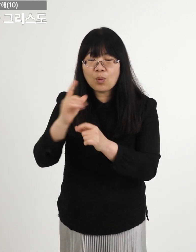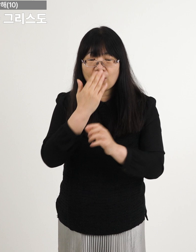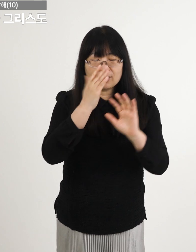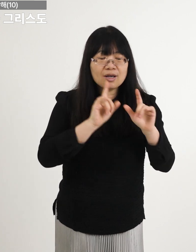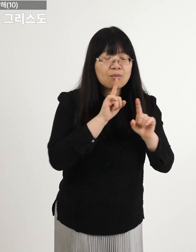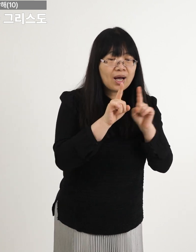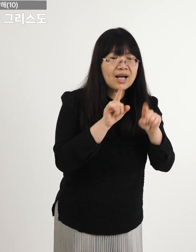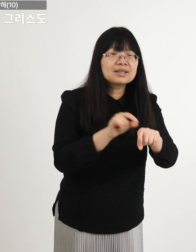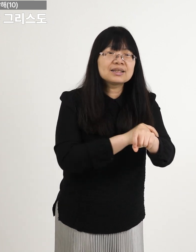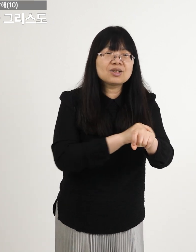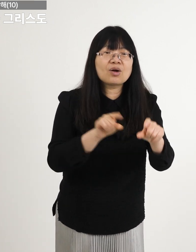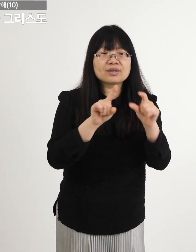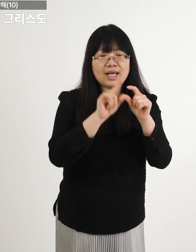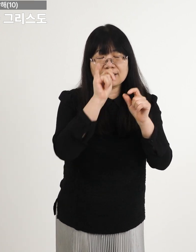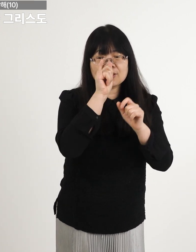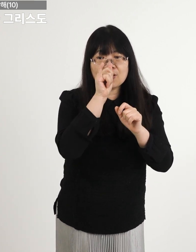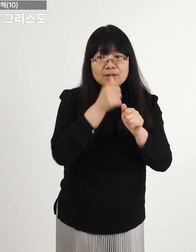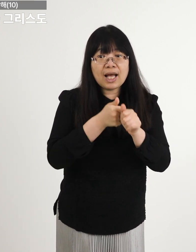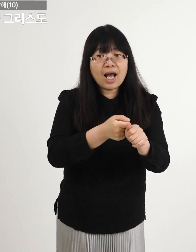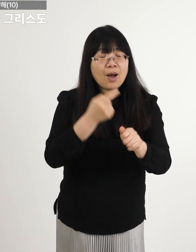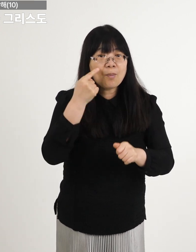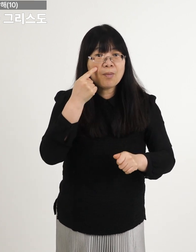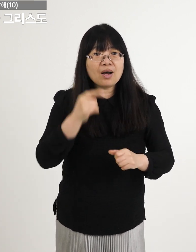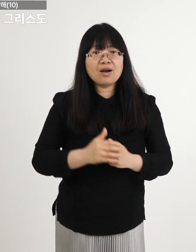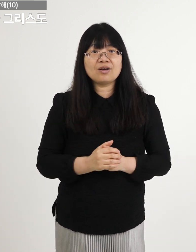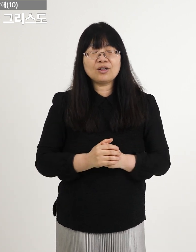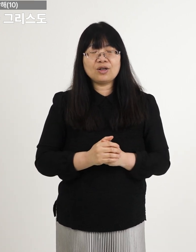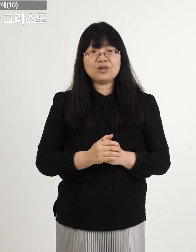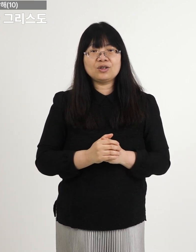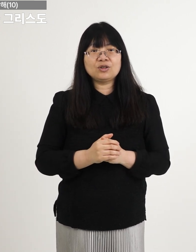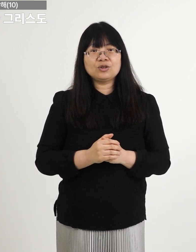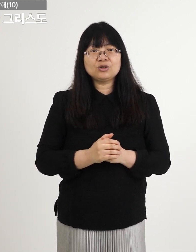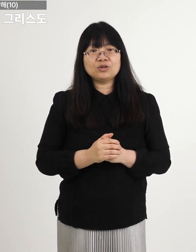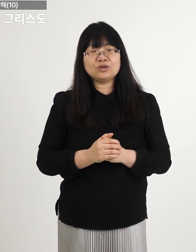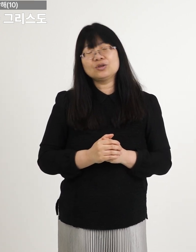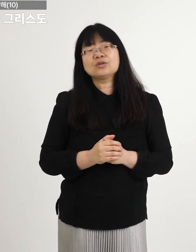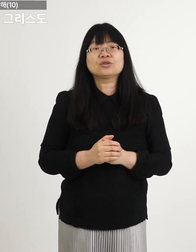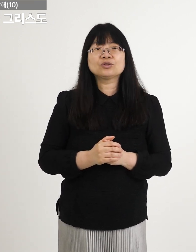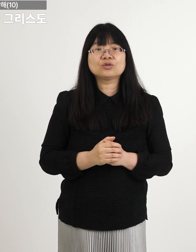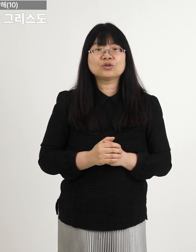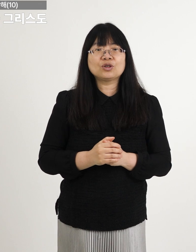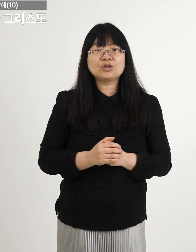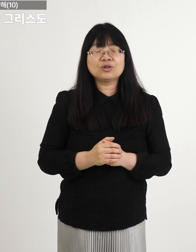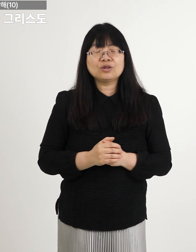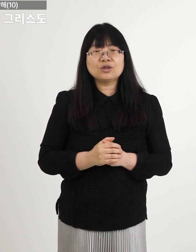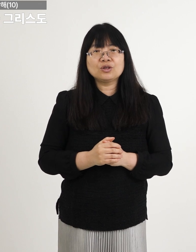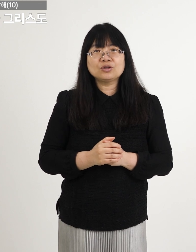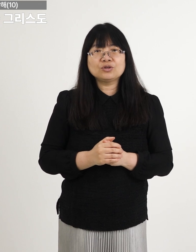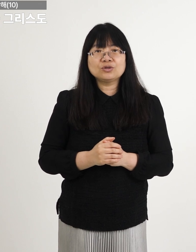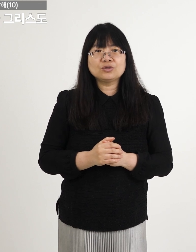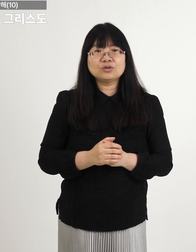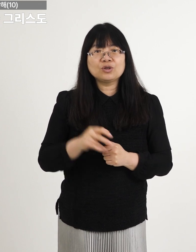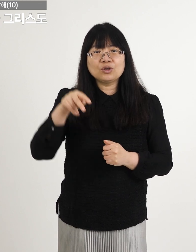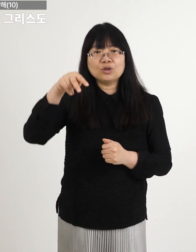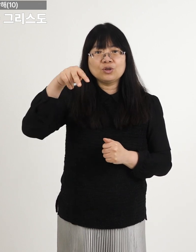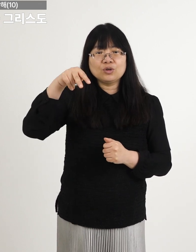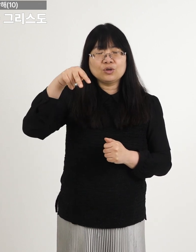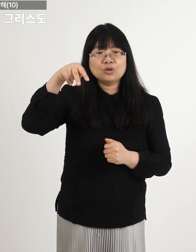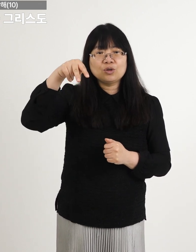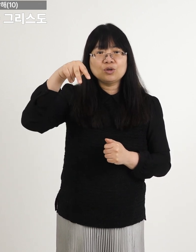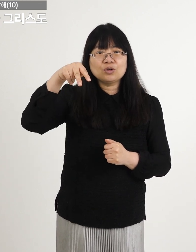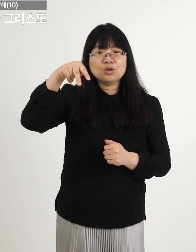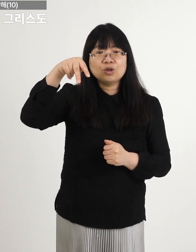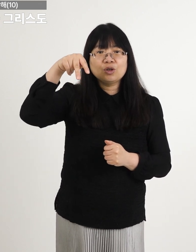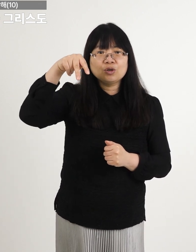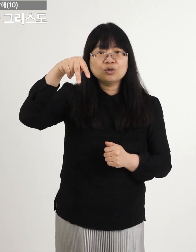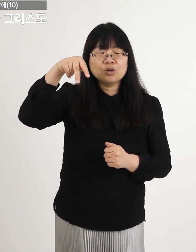특정 단어가 있습니다. 따라서 한번 해볼까요? 슈브. 이 슈브라는 말은 말 그대로 그냥